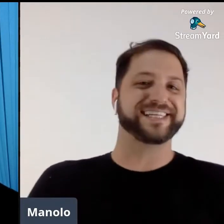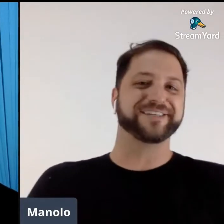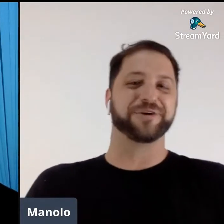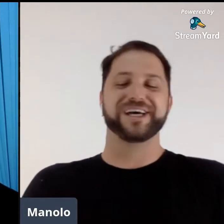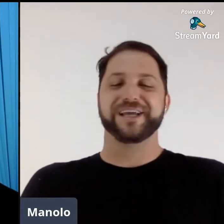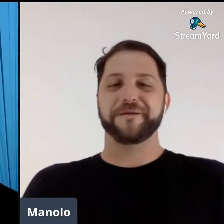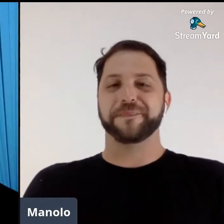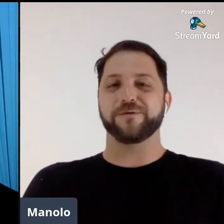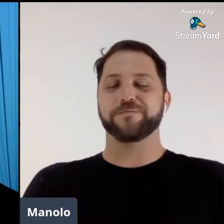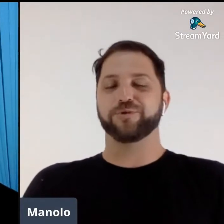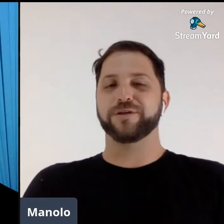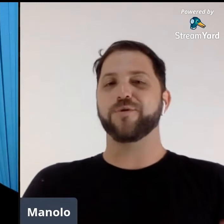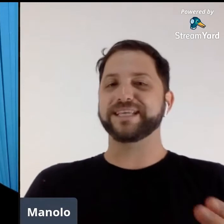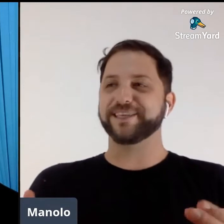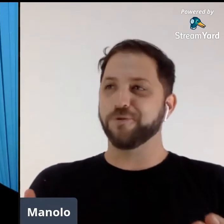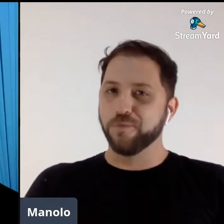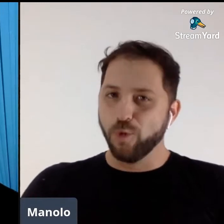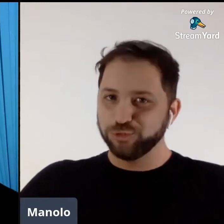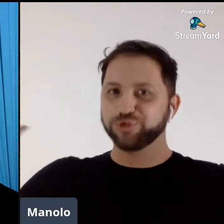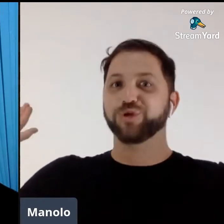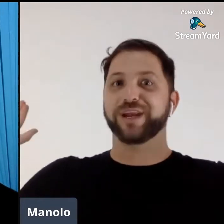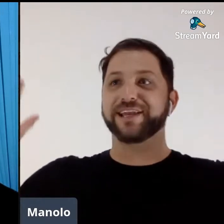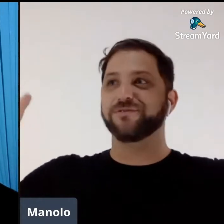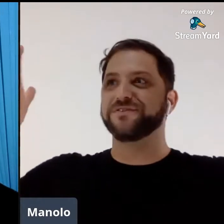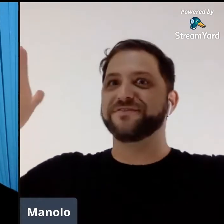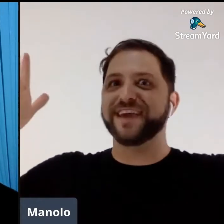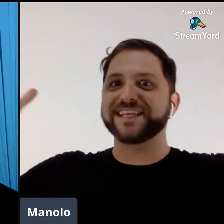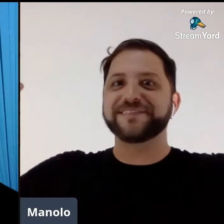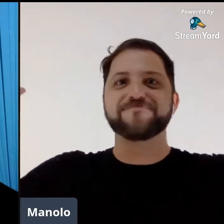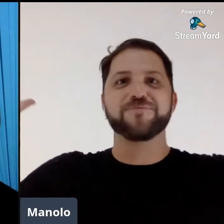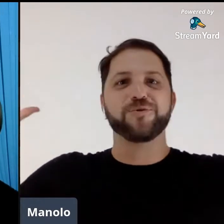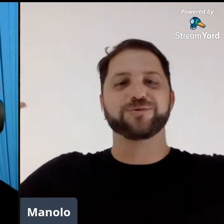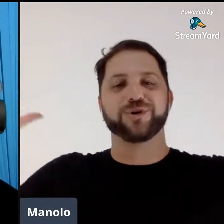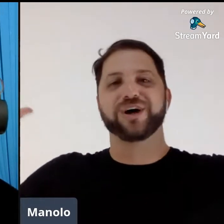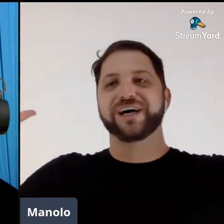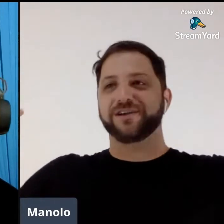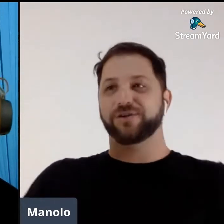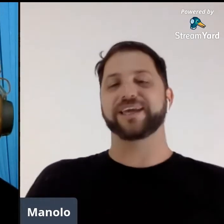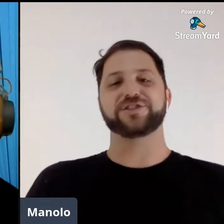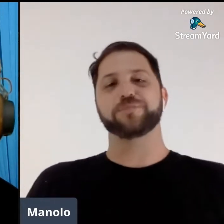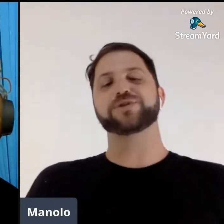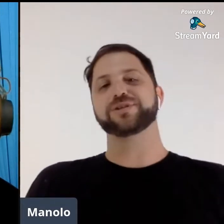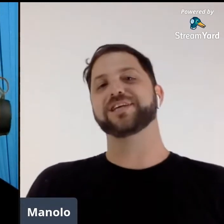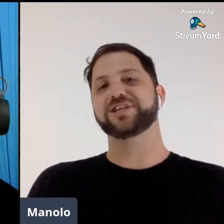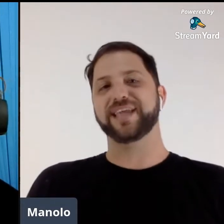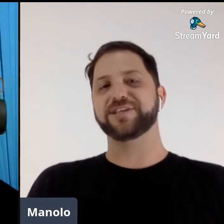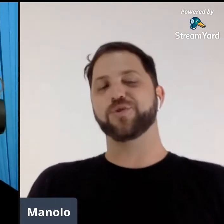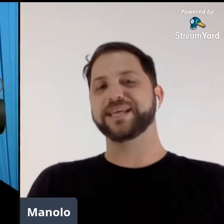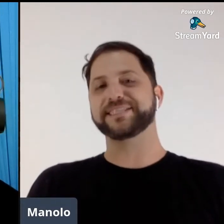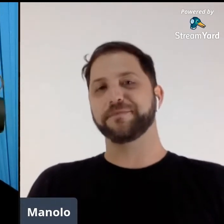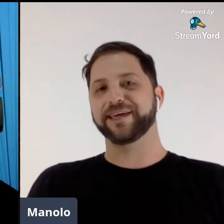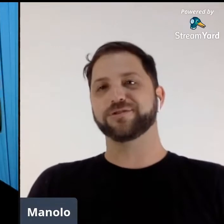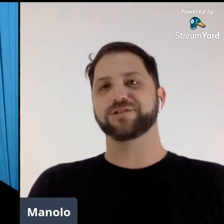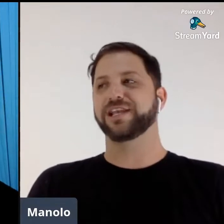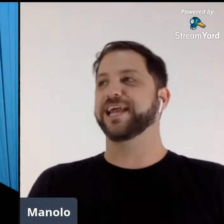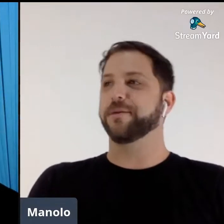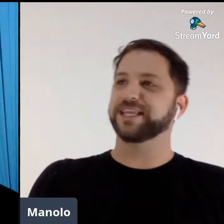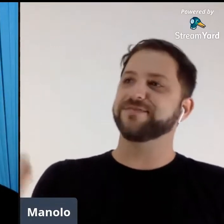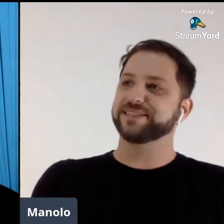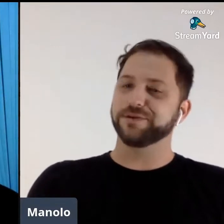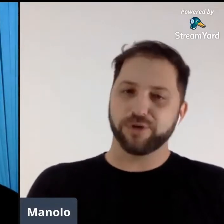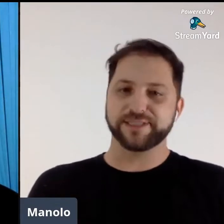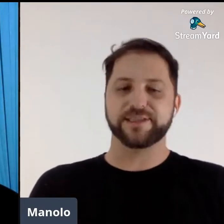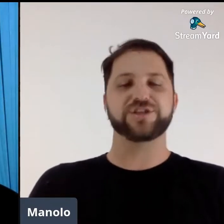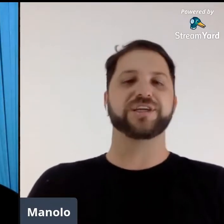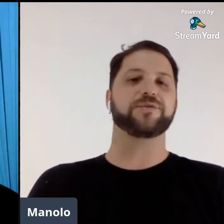outros surdos fazendo. Então, por não conhecer o mundo, né, não viver nesse mundo de opções que a gente tem, de conhecimento, de ligar